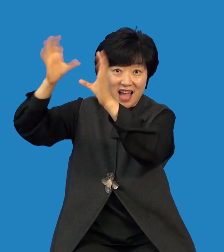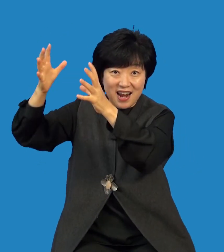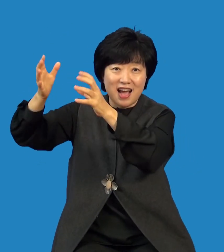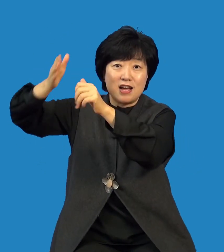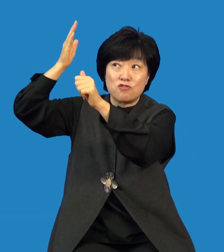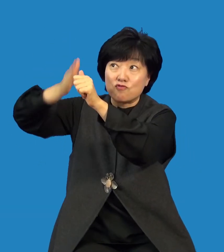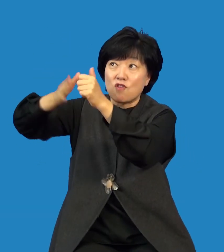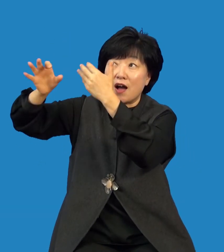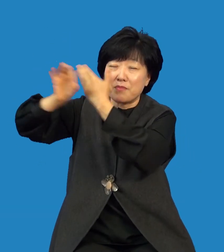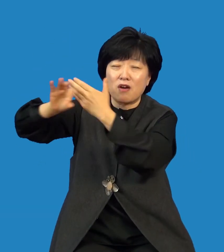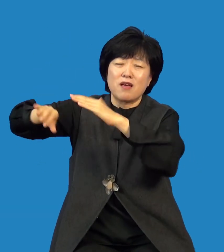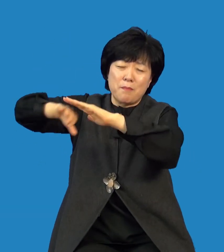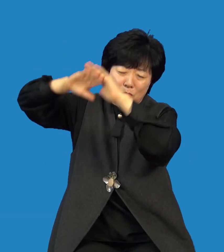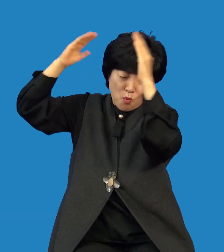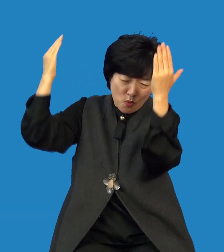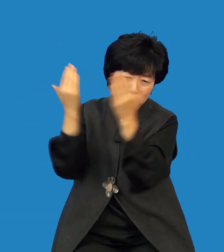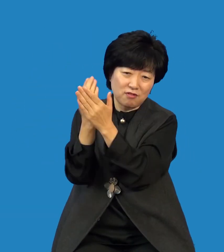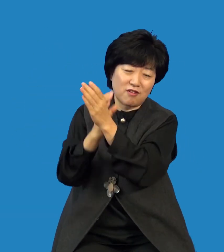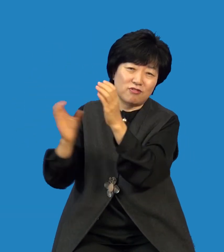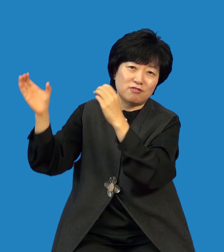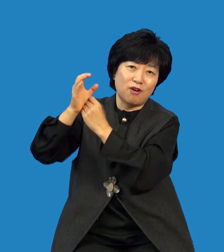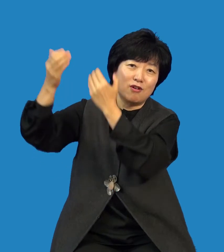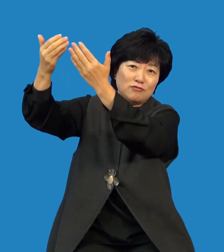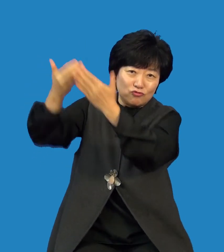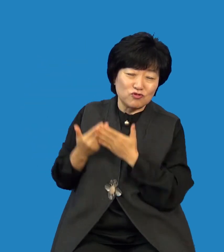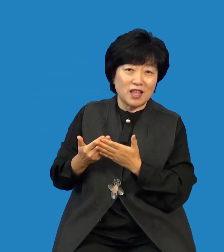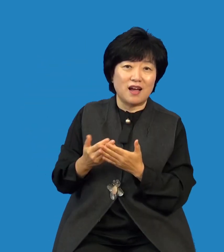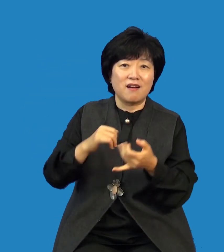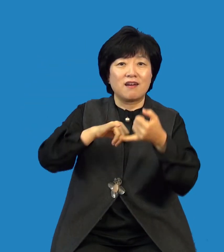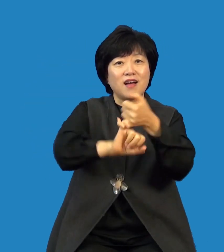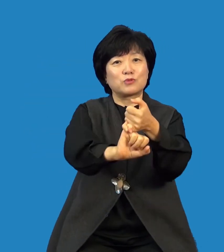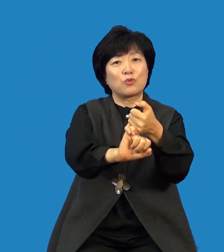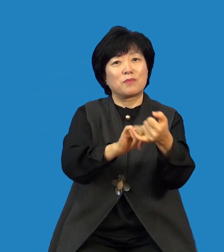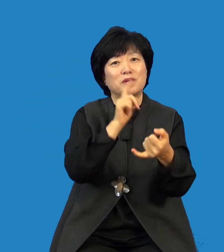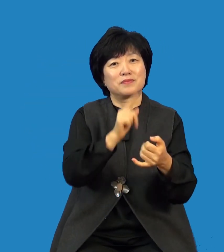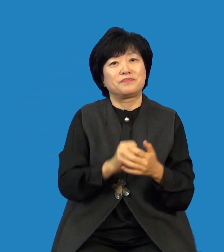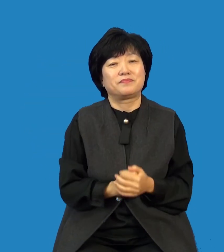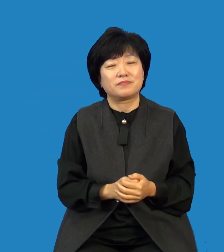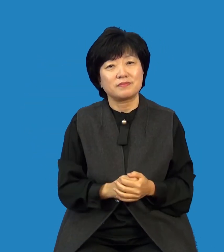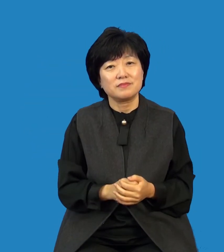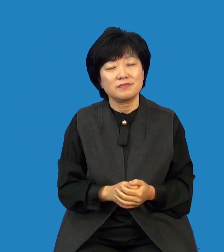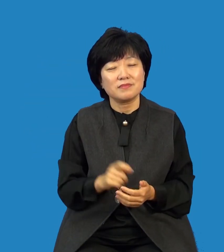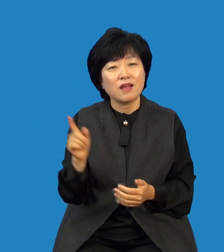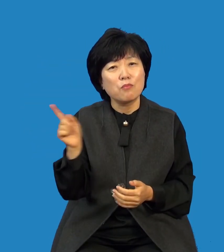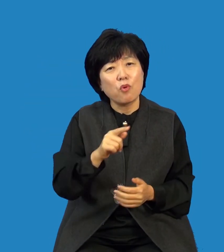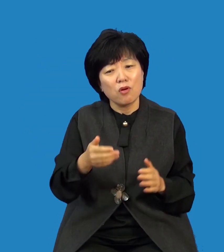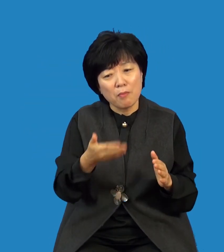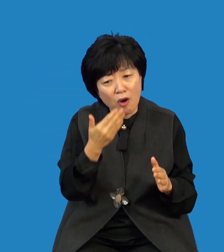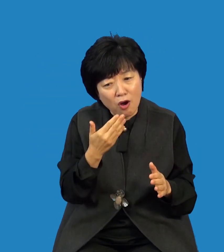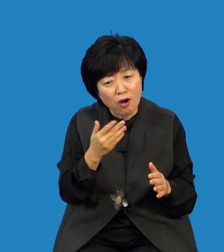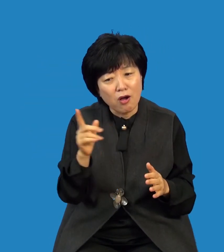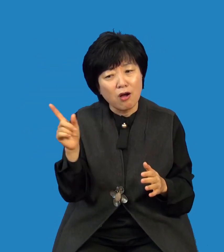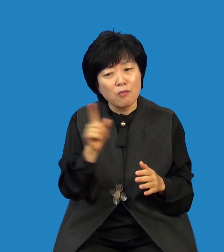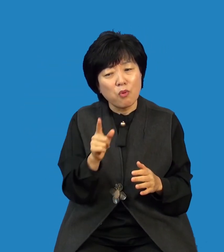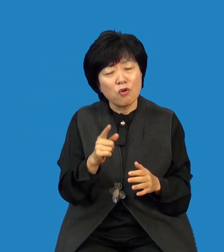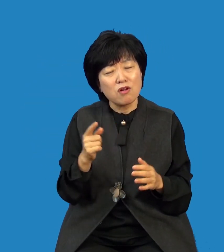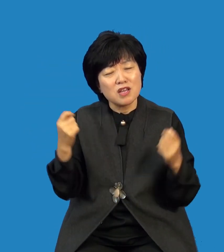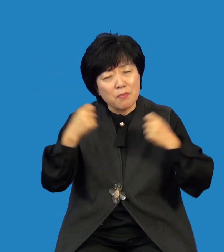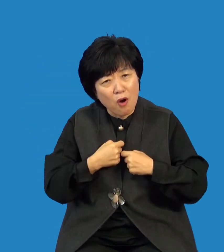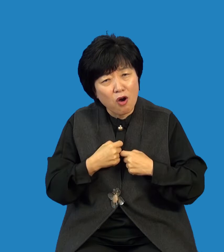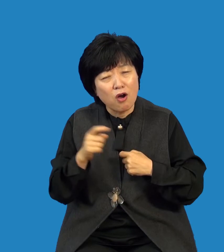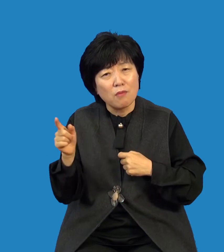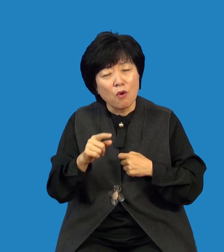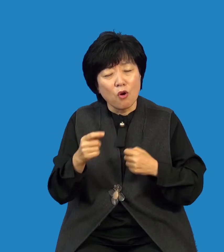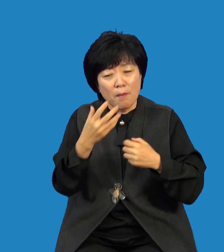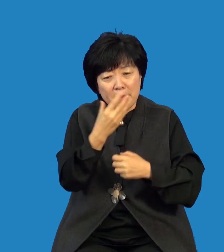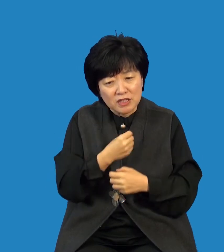무엇을 입을까, 무엇을 마실까, 여러분 이것이 사실은 우리 인생을 계속 근심하게 하고 두렵게 하는 그 요소들이죠. 그런데 이건 이방인들이 하는 거라는